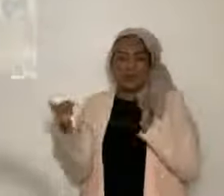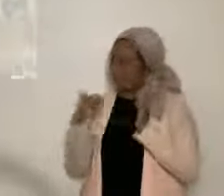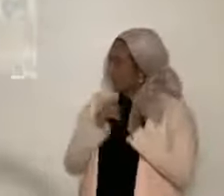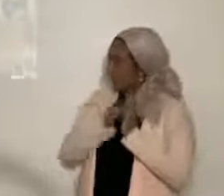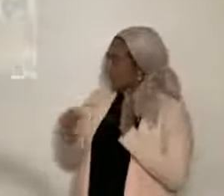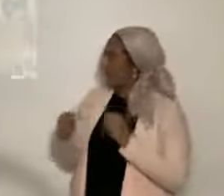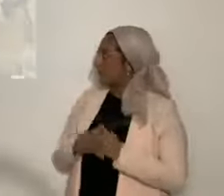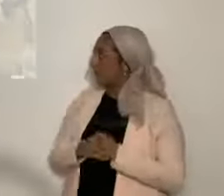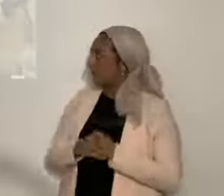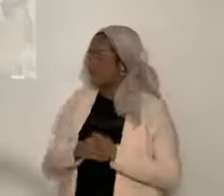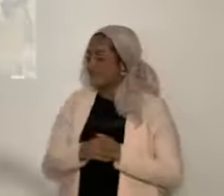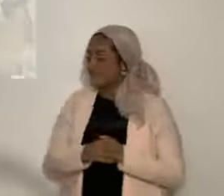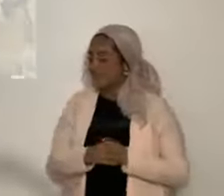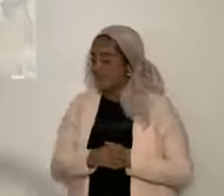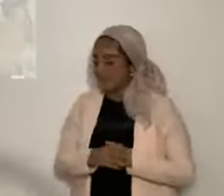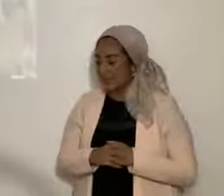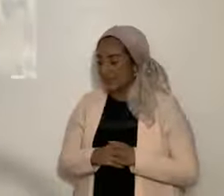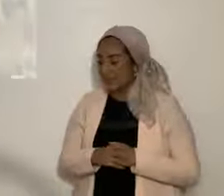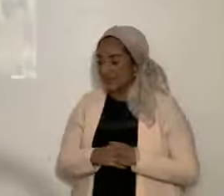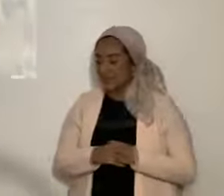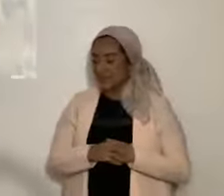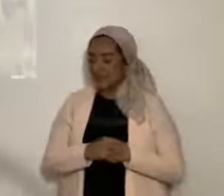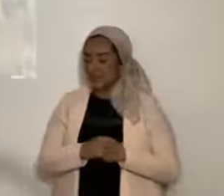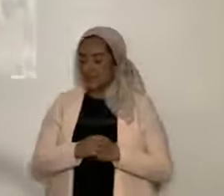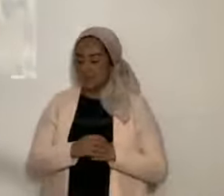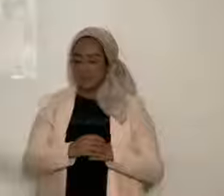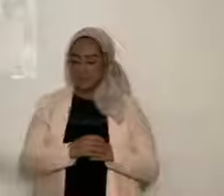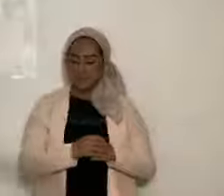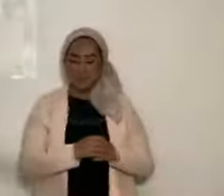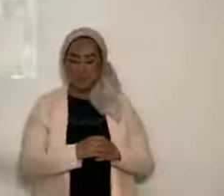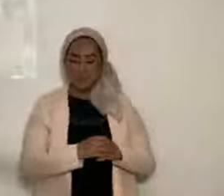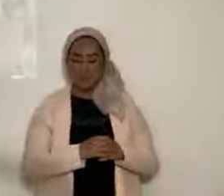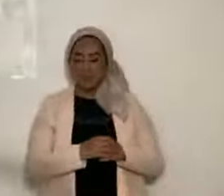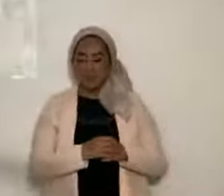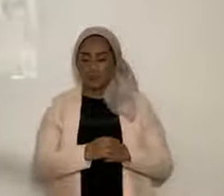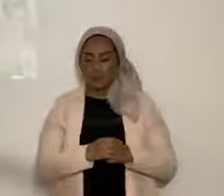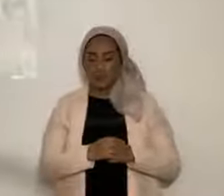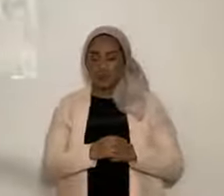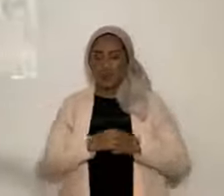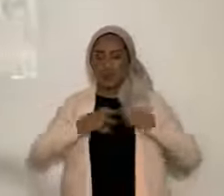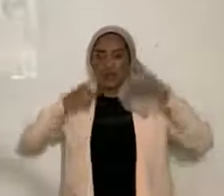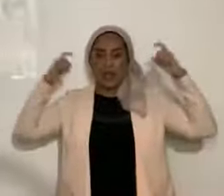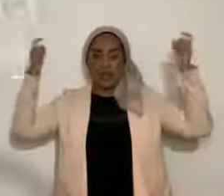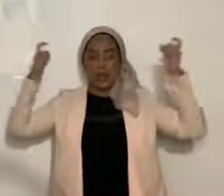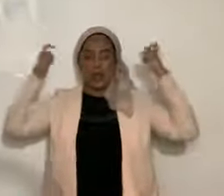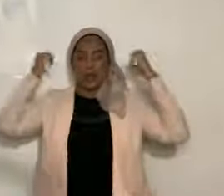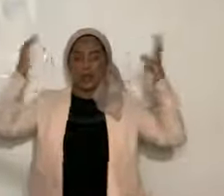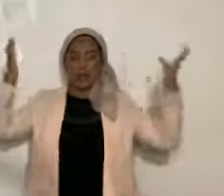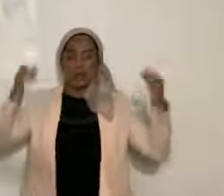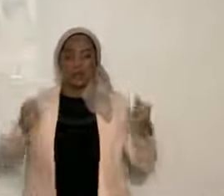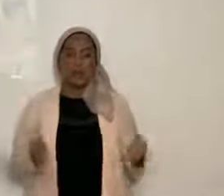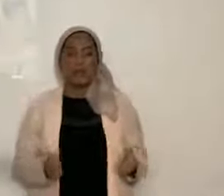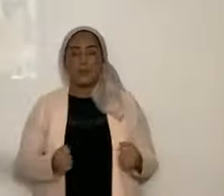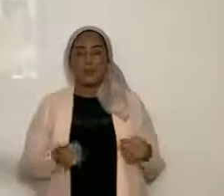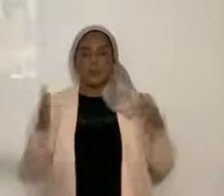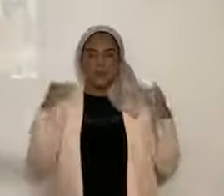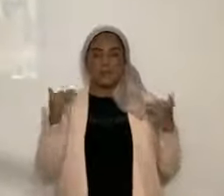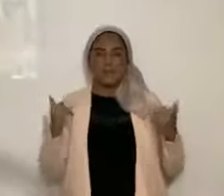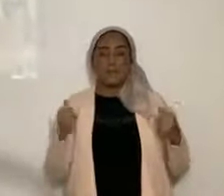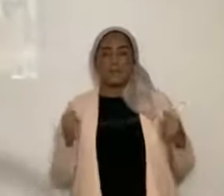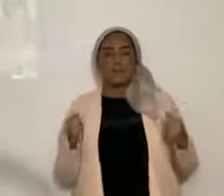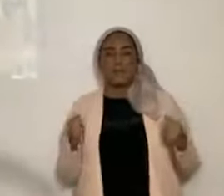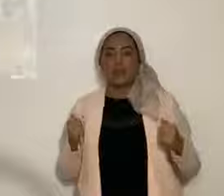le queda mal. Oyendo a la verdad la voz. ¡Aleluya! Ahora,